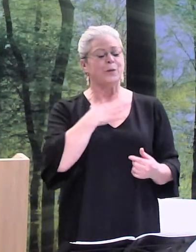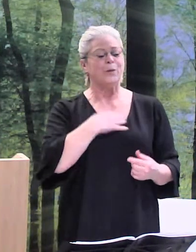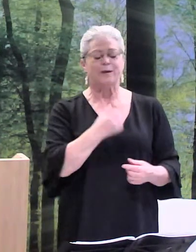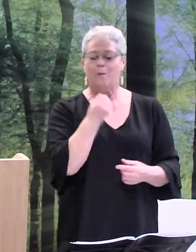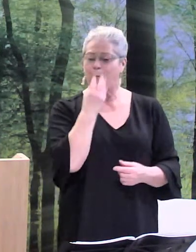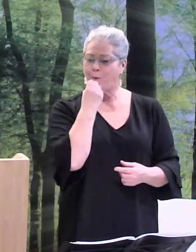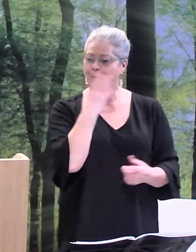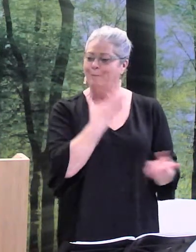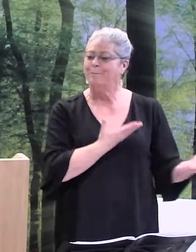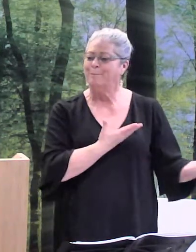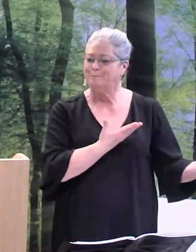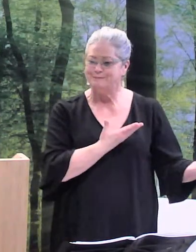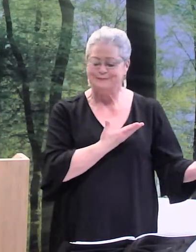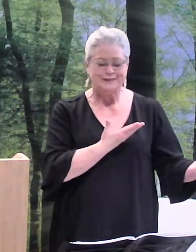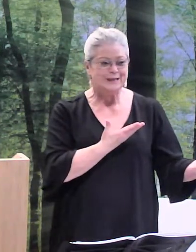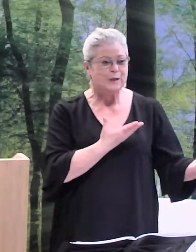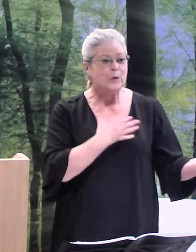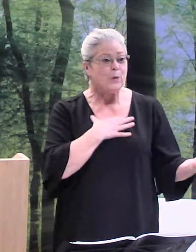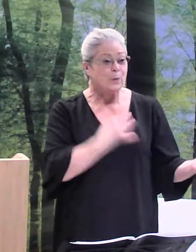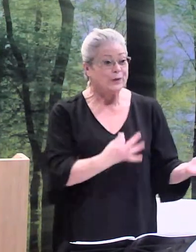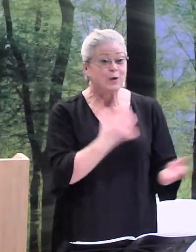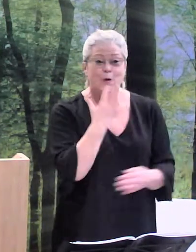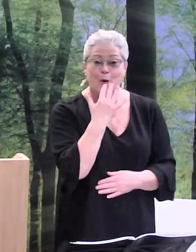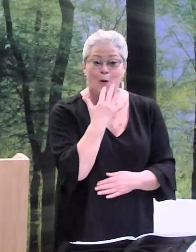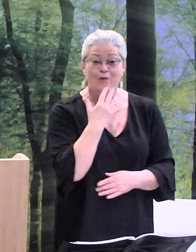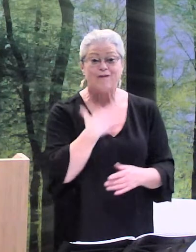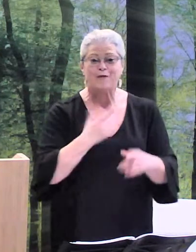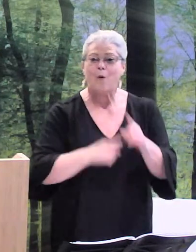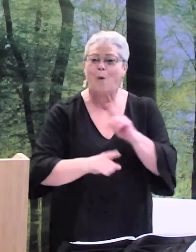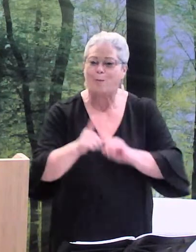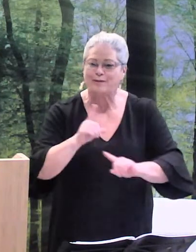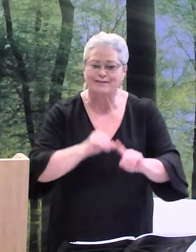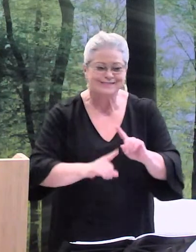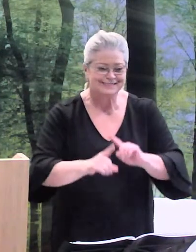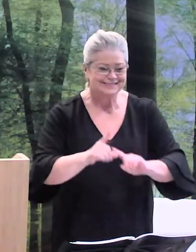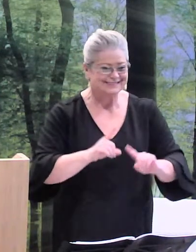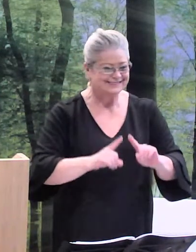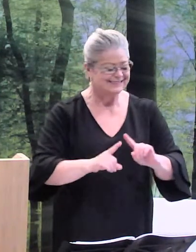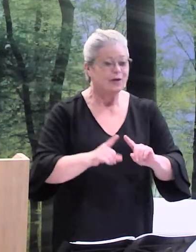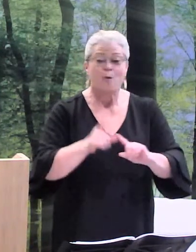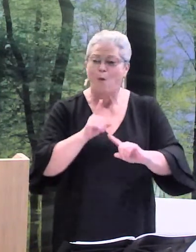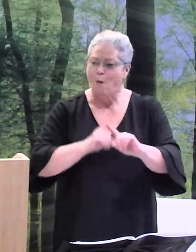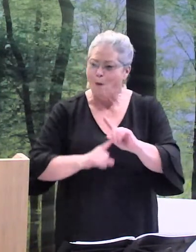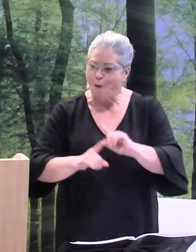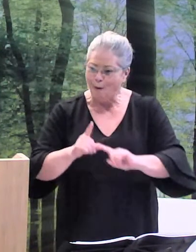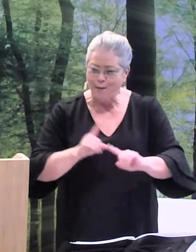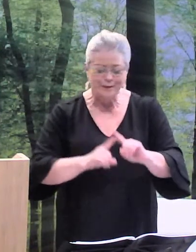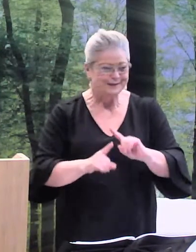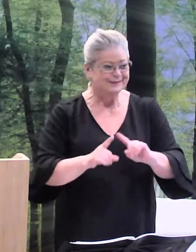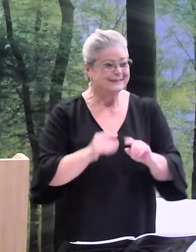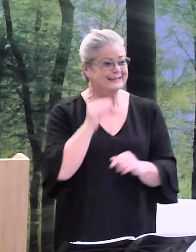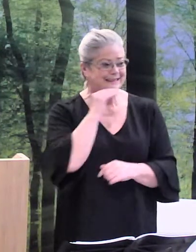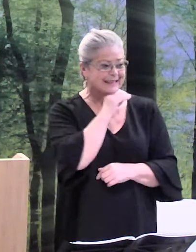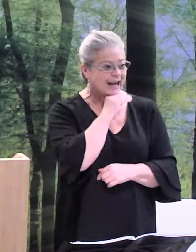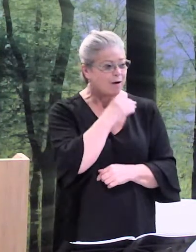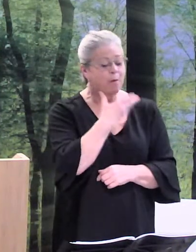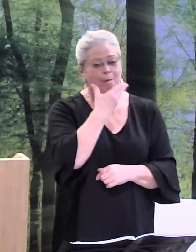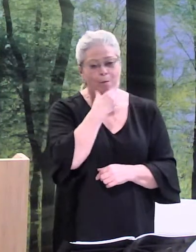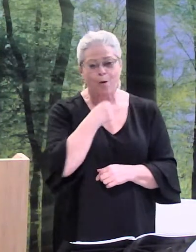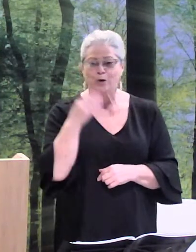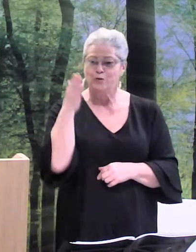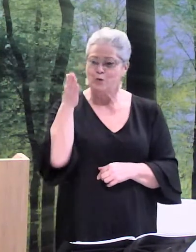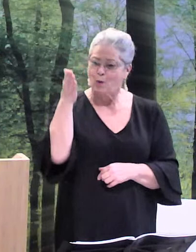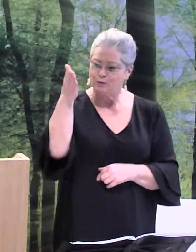bloem. En laat wit nu juist de kleur zijn van de hoop. Hoop op een snelle en mooie